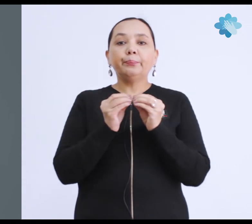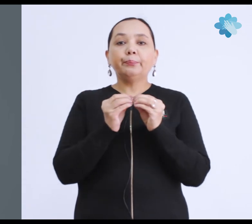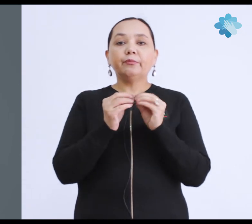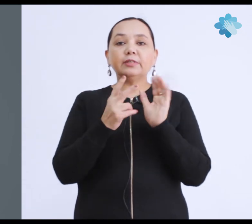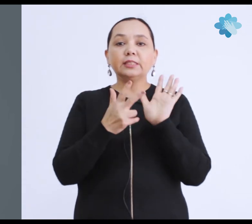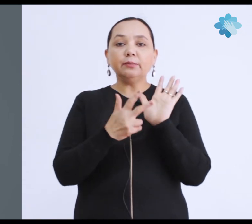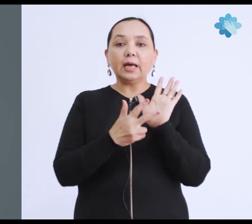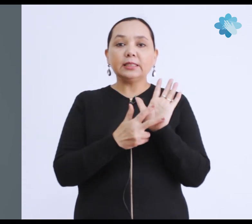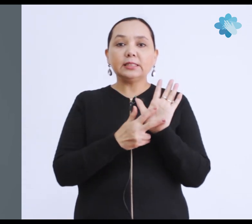семнадцать,